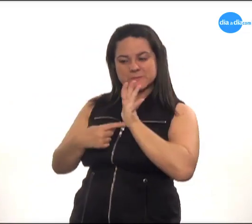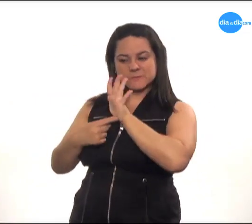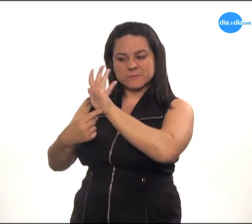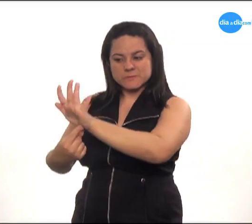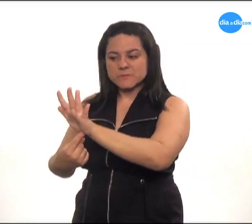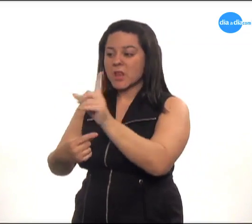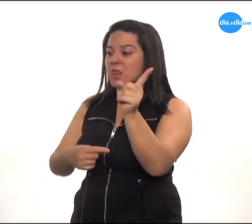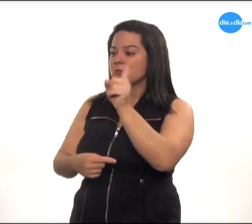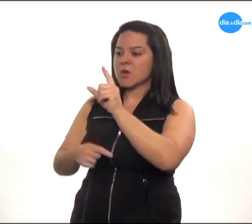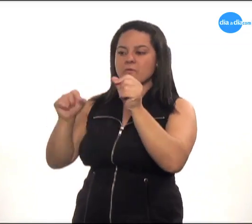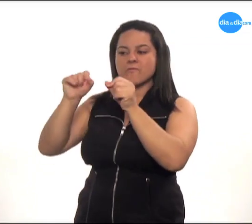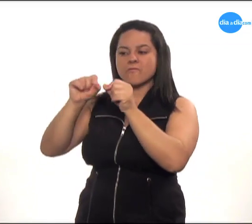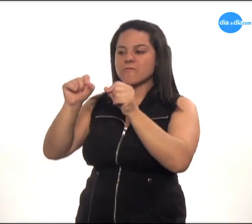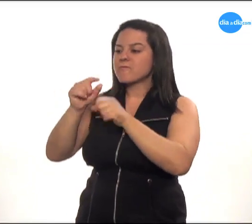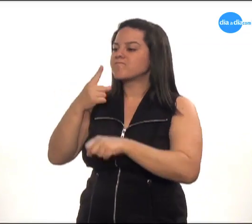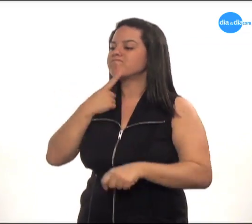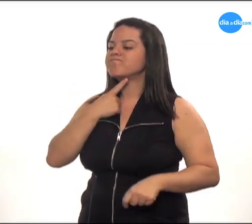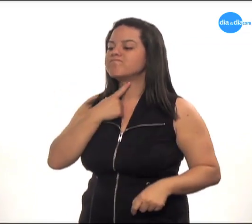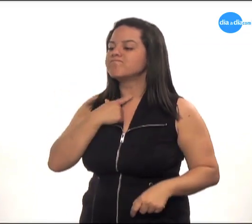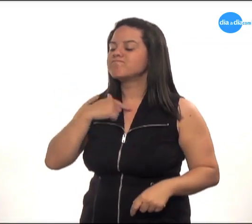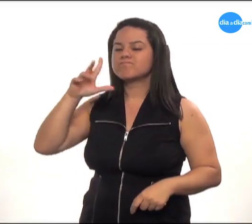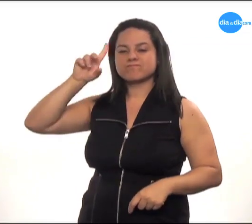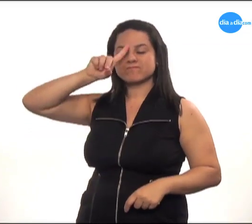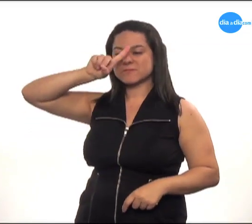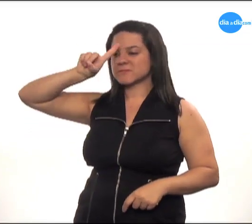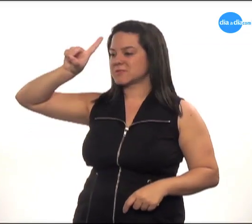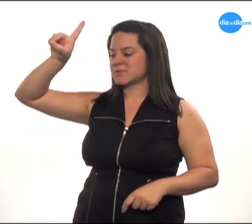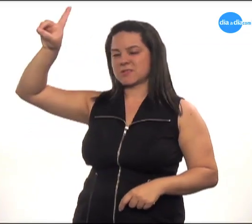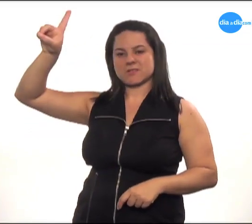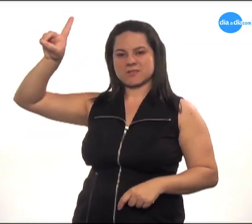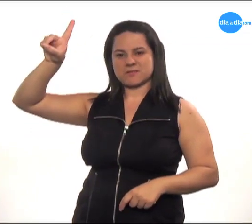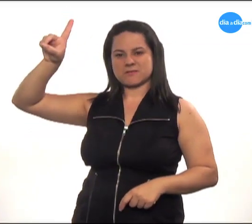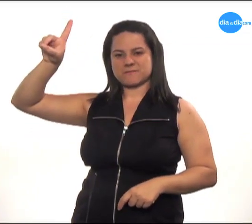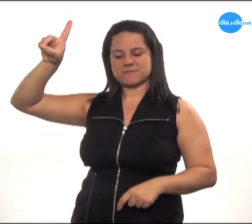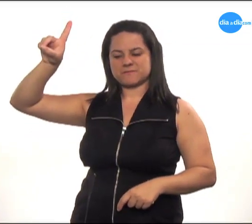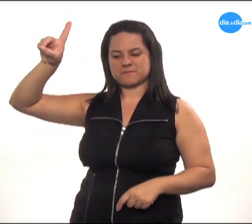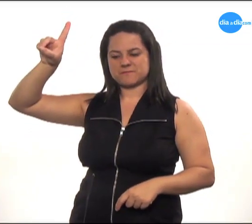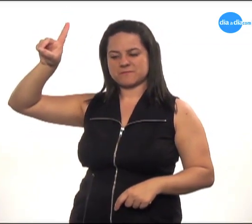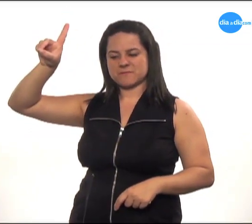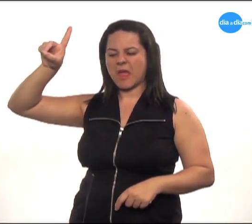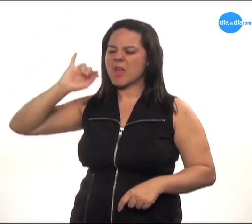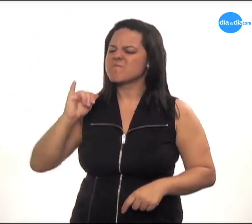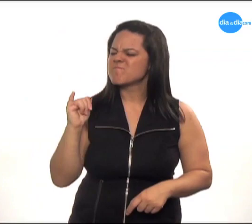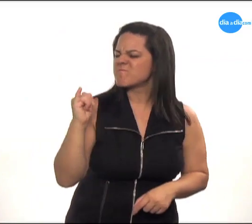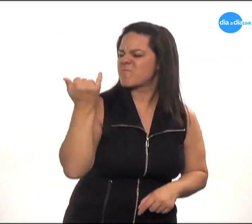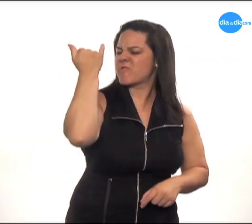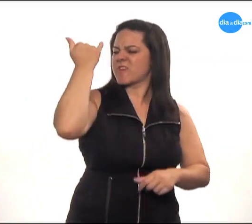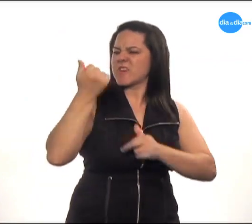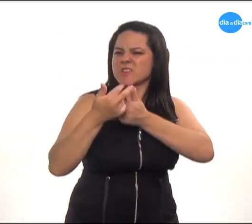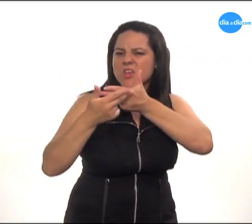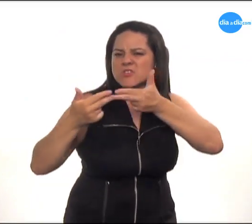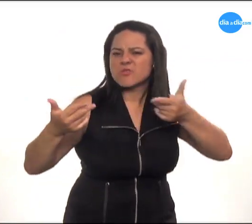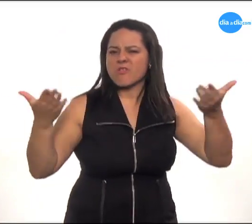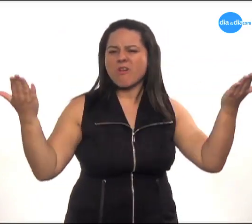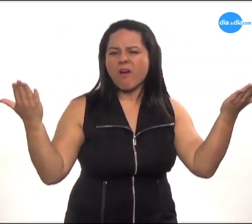Não cumpra a vontade de Deus. Desfrute tudo já